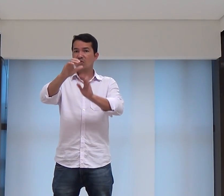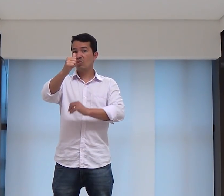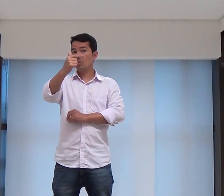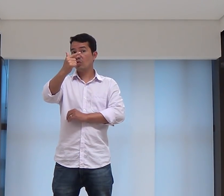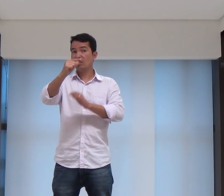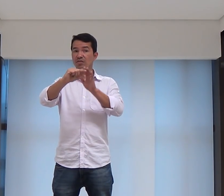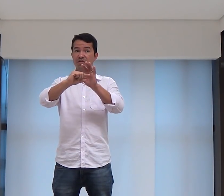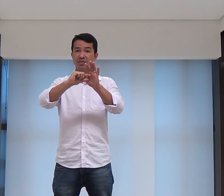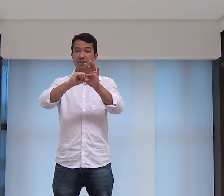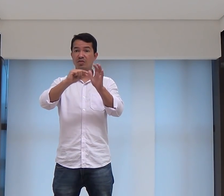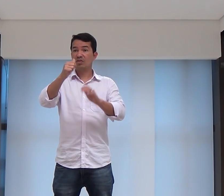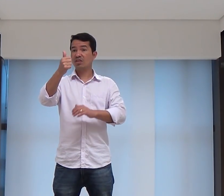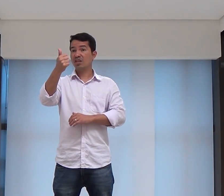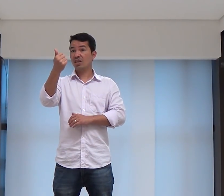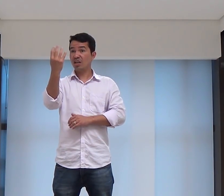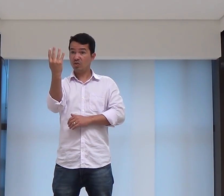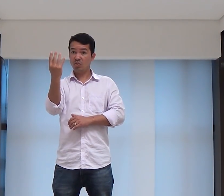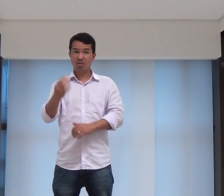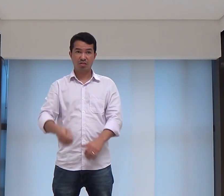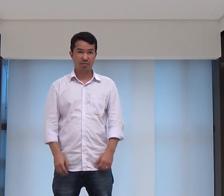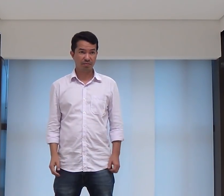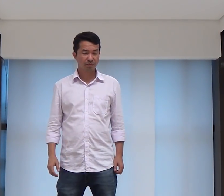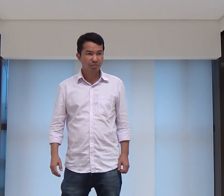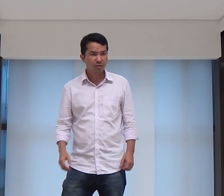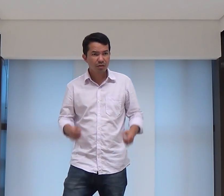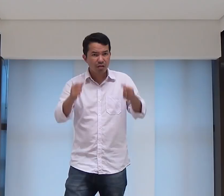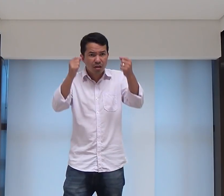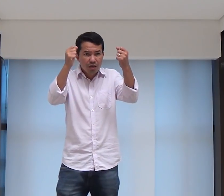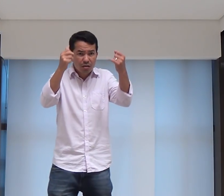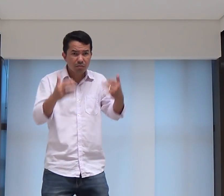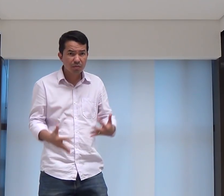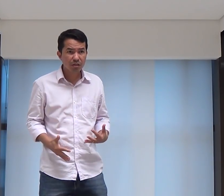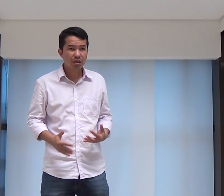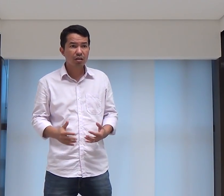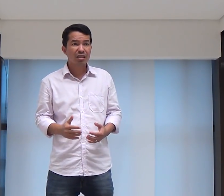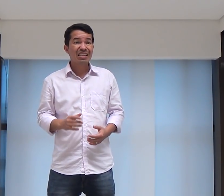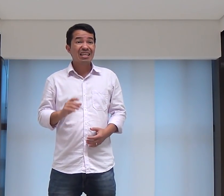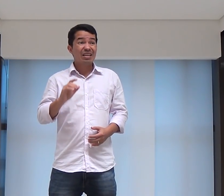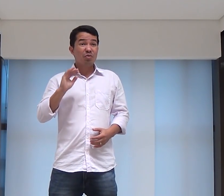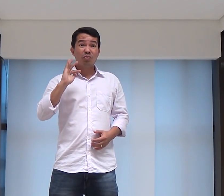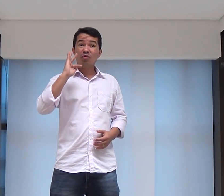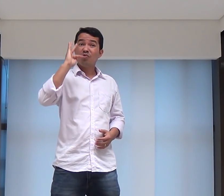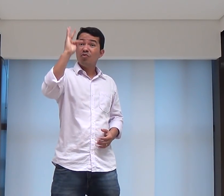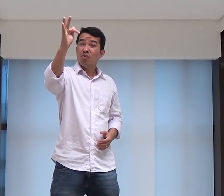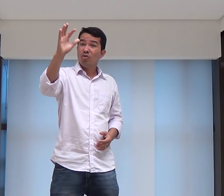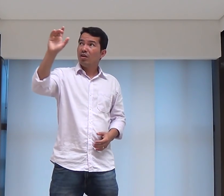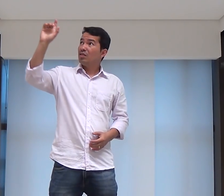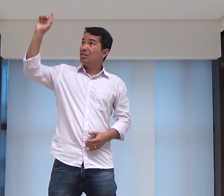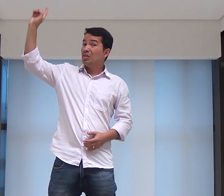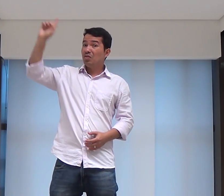No Evangelho, perdão, Eclesiastes, livro de Eclesiastes, é dito